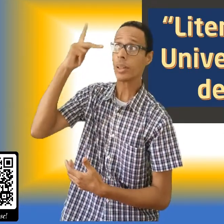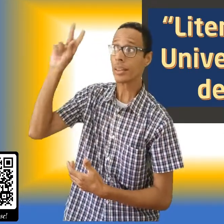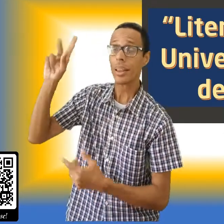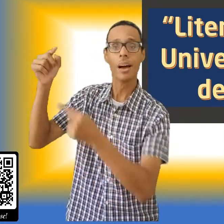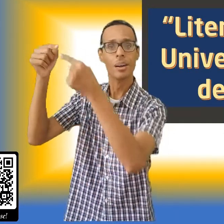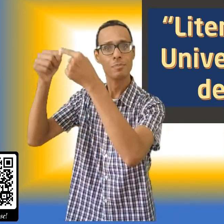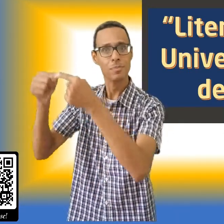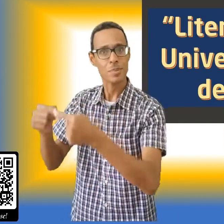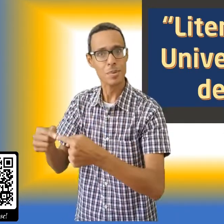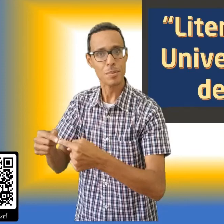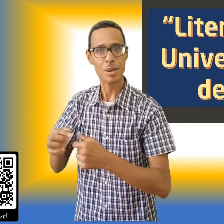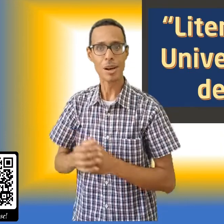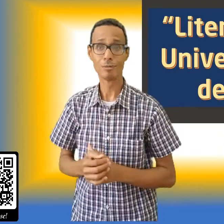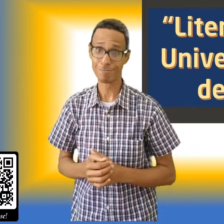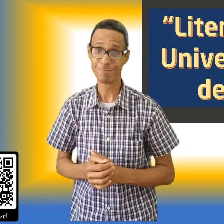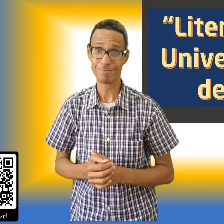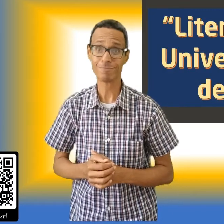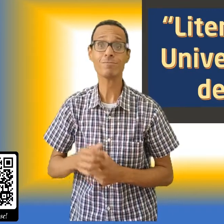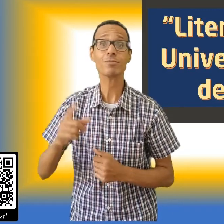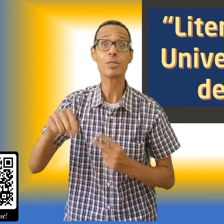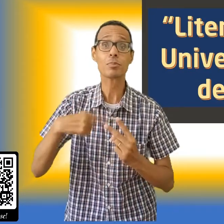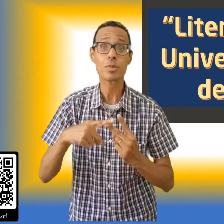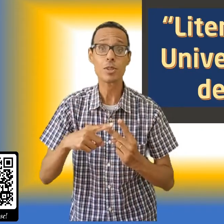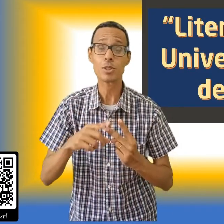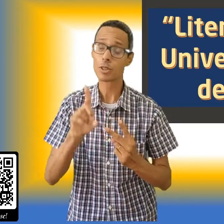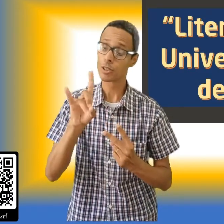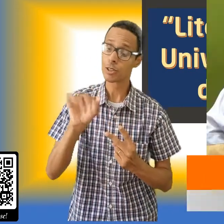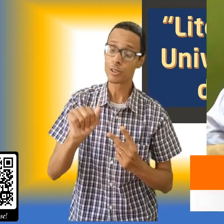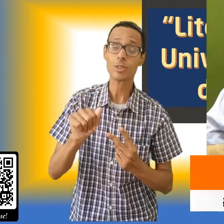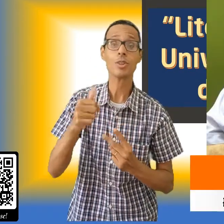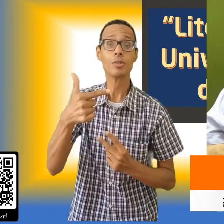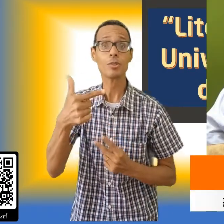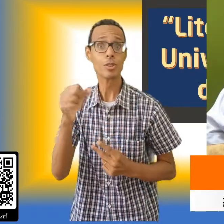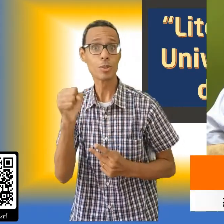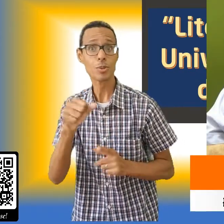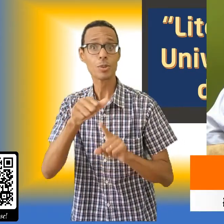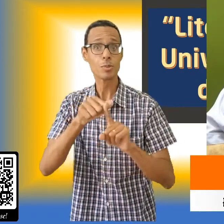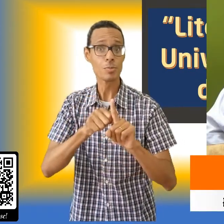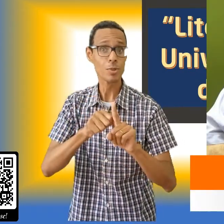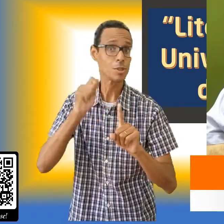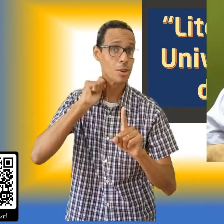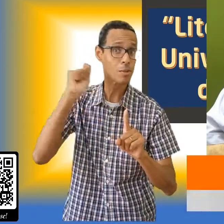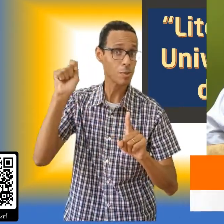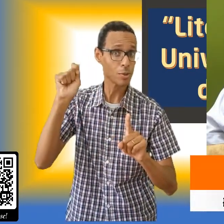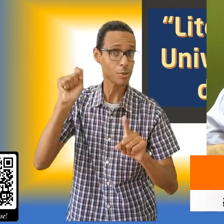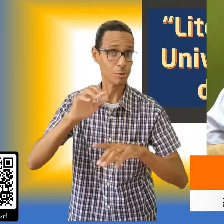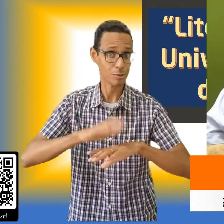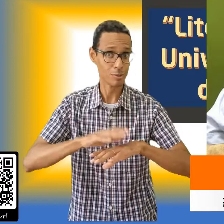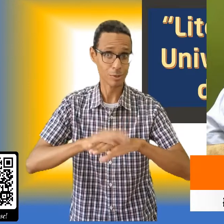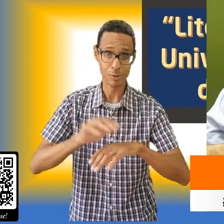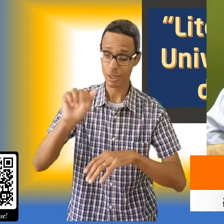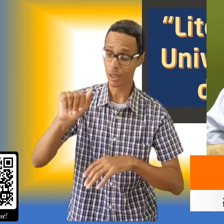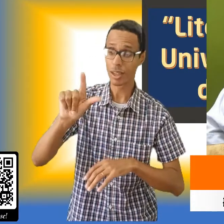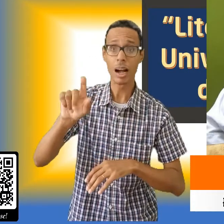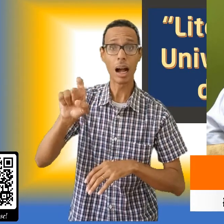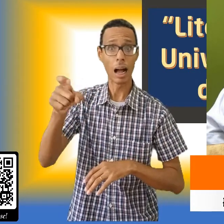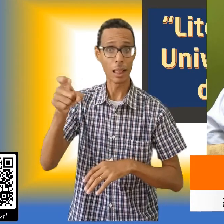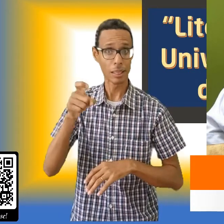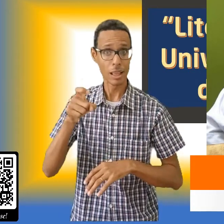Cultura e Libras. E no dia 28 de abril, o autor Alex Garcia, surdo cego,